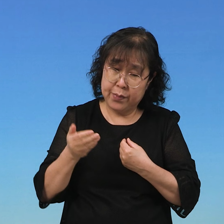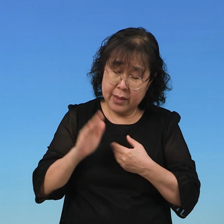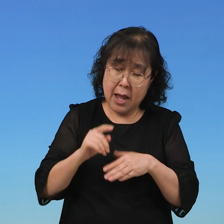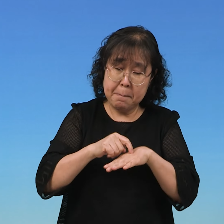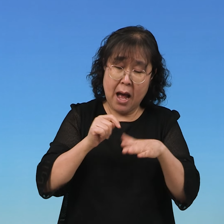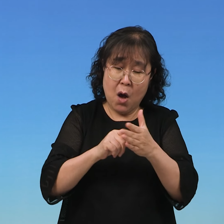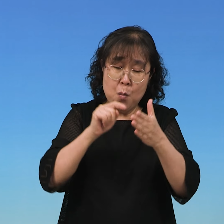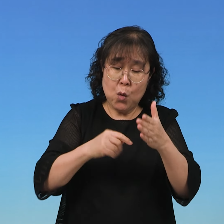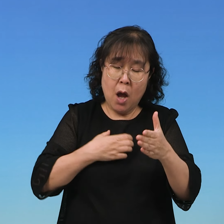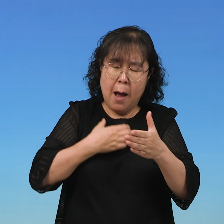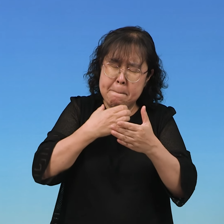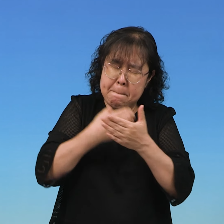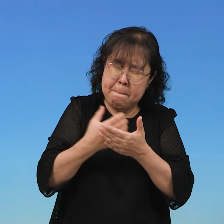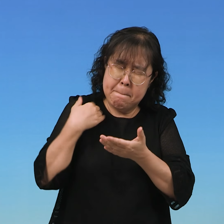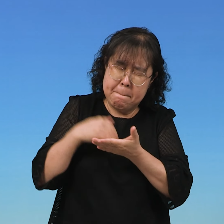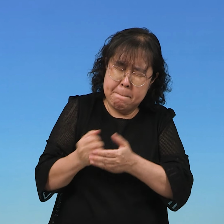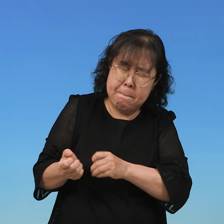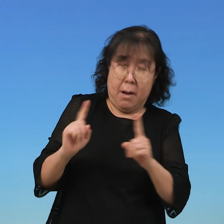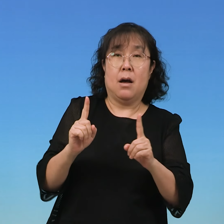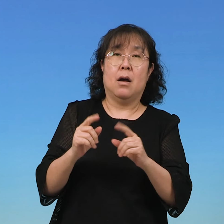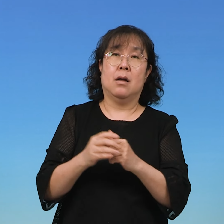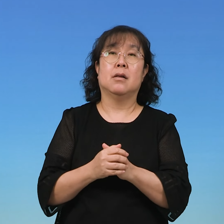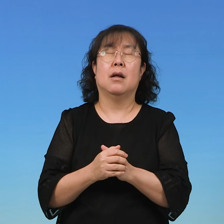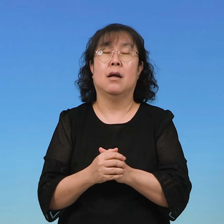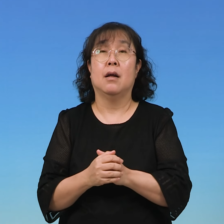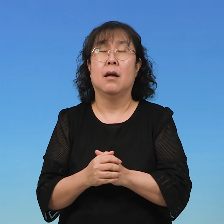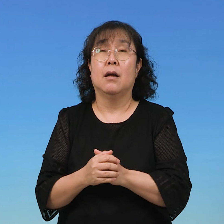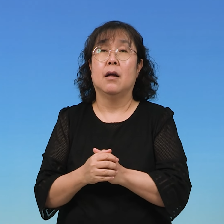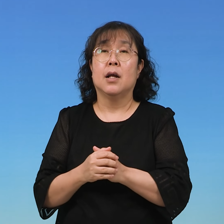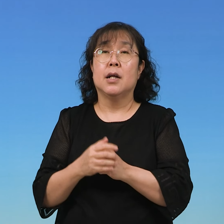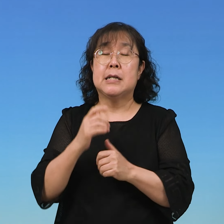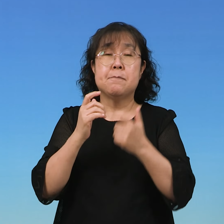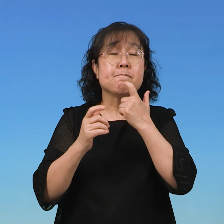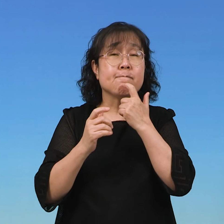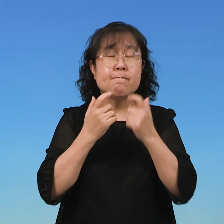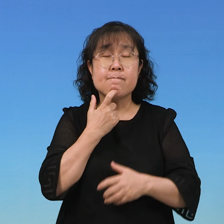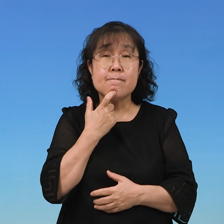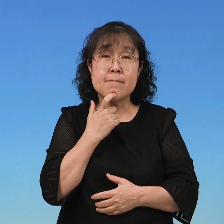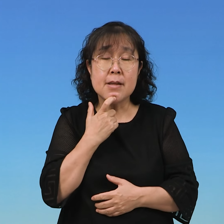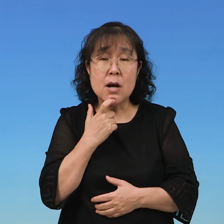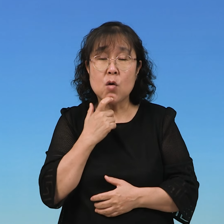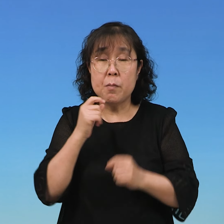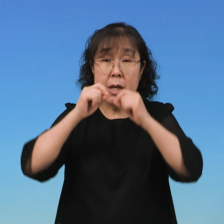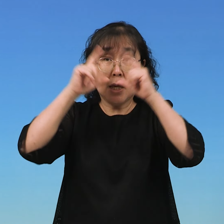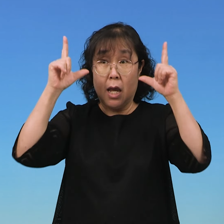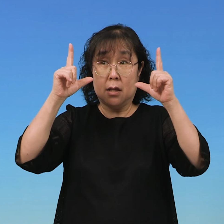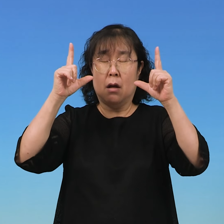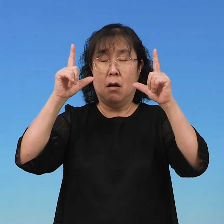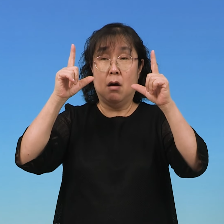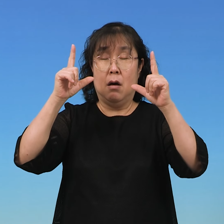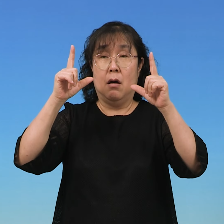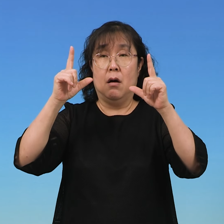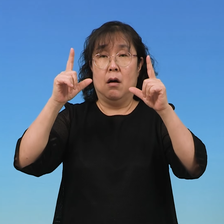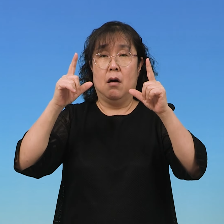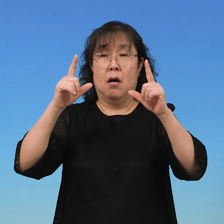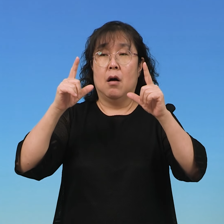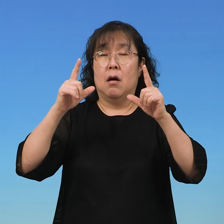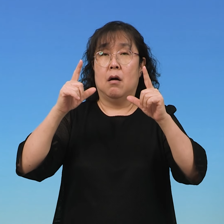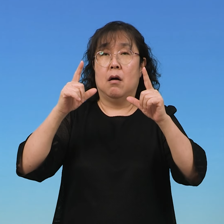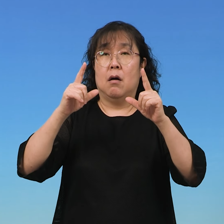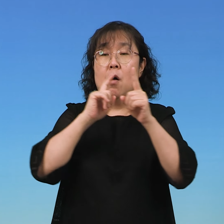그에게 감격이 회복이 됐습니다. 그게 16절입니다. 야곱이 잠이 깨어 이르되 여호와께서 과연 여기 계시거늘 내가